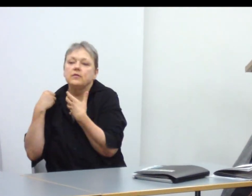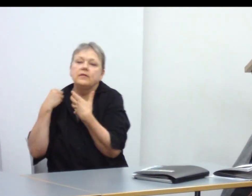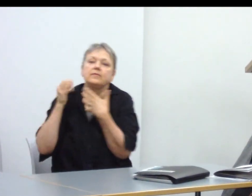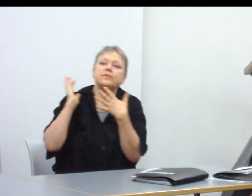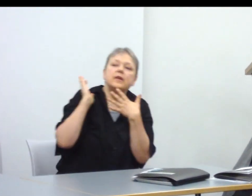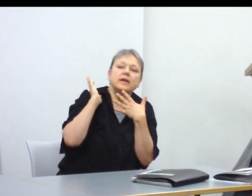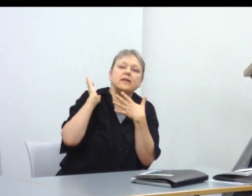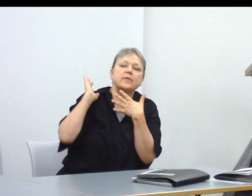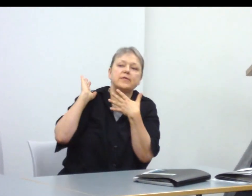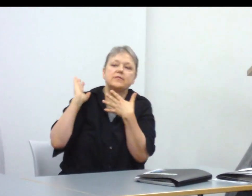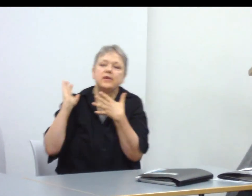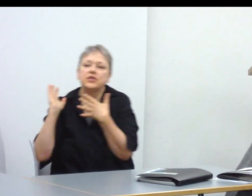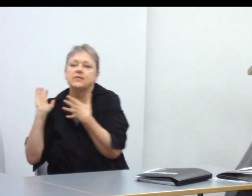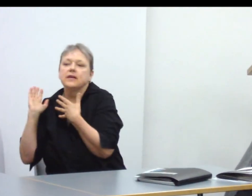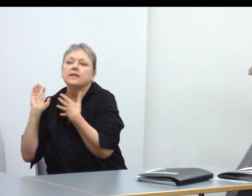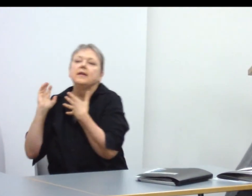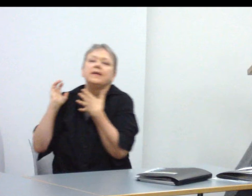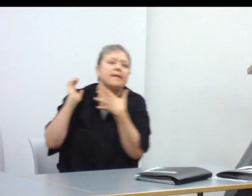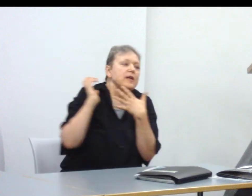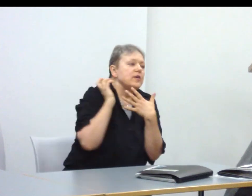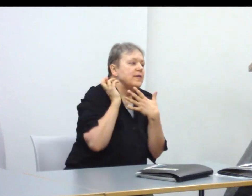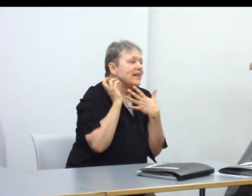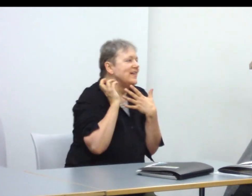Fachleute, vielleicht habe ich das auch schon gesagt.